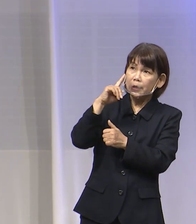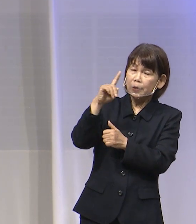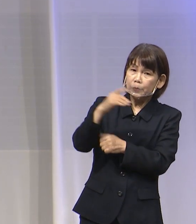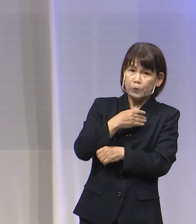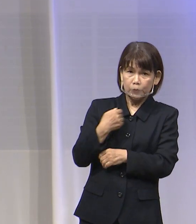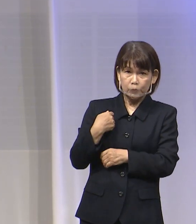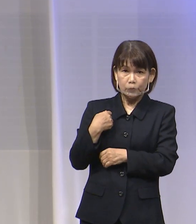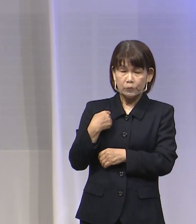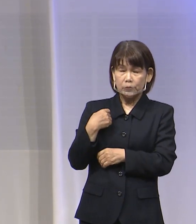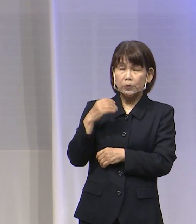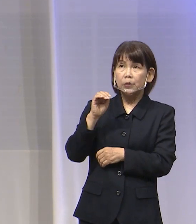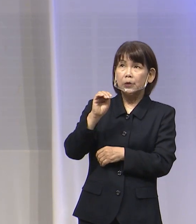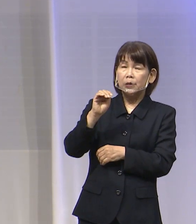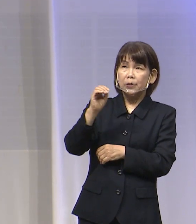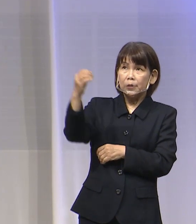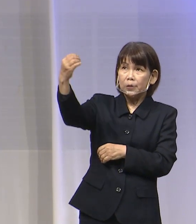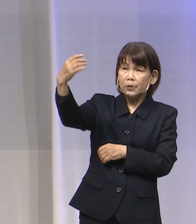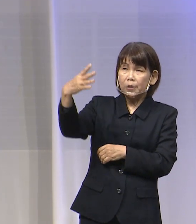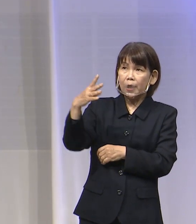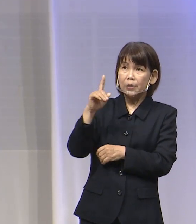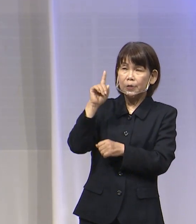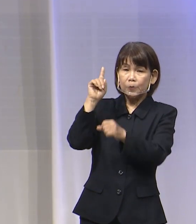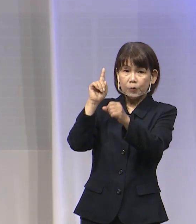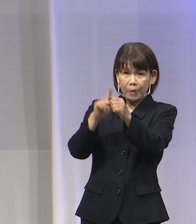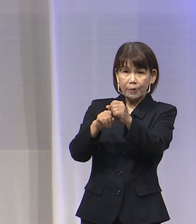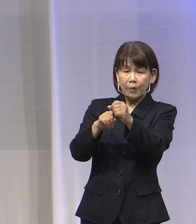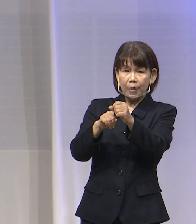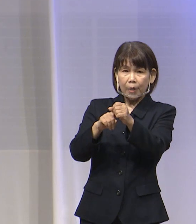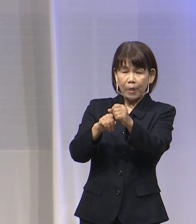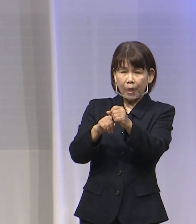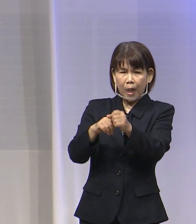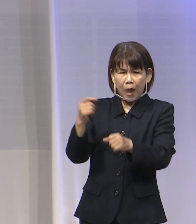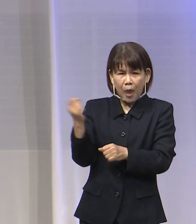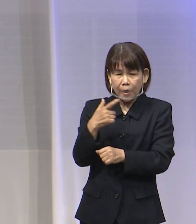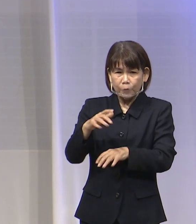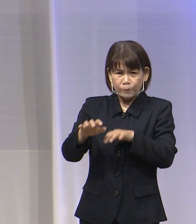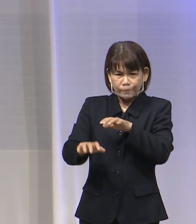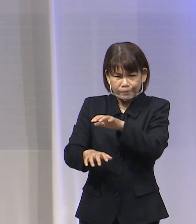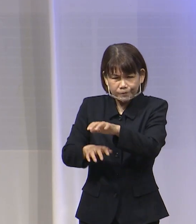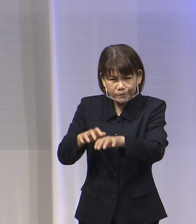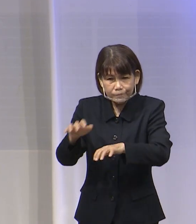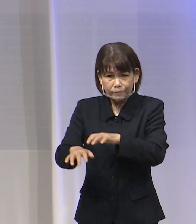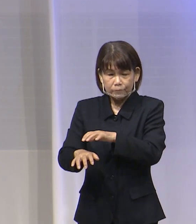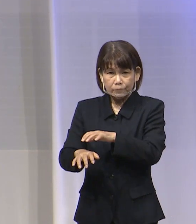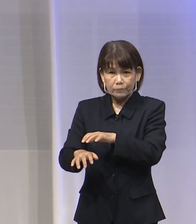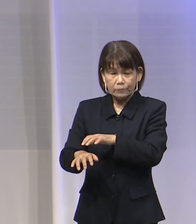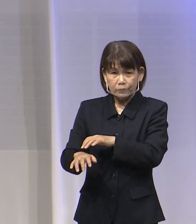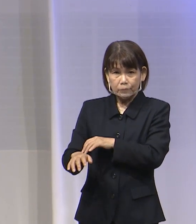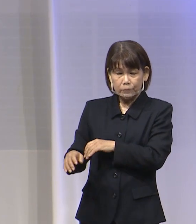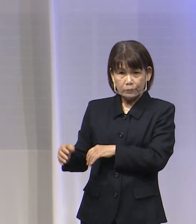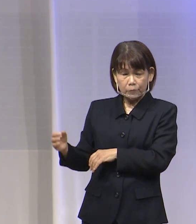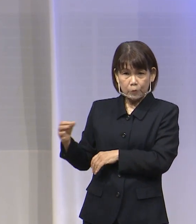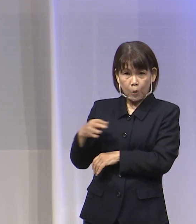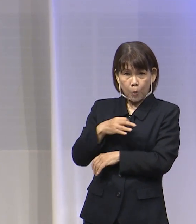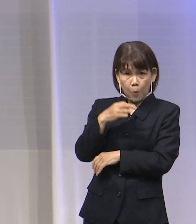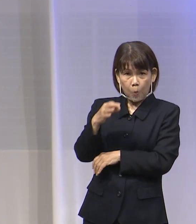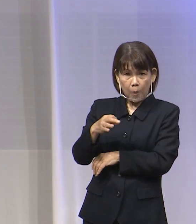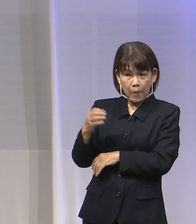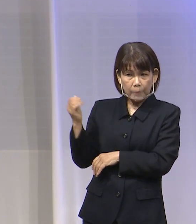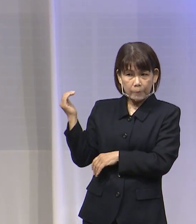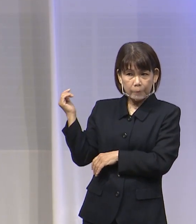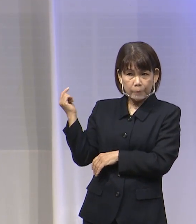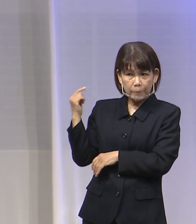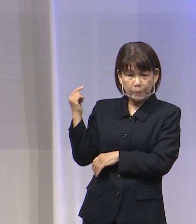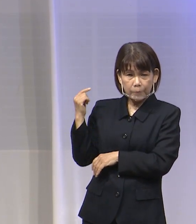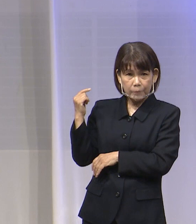あの光に向かってできるだけ早く貼っていけとその声がサーローさんに